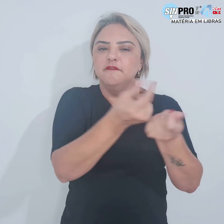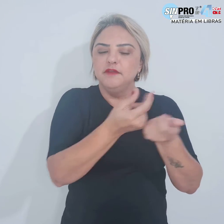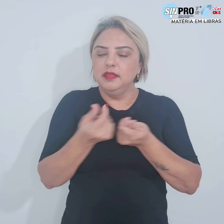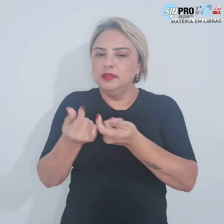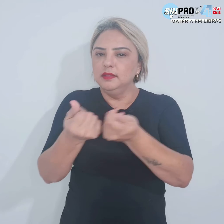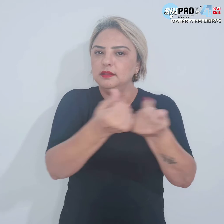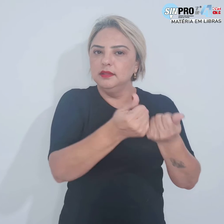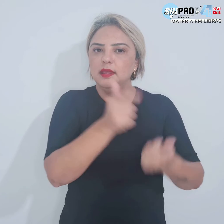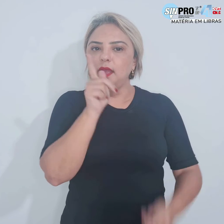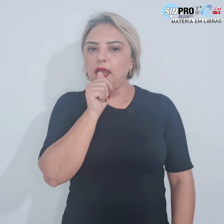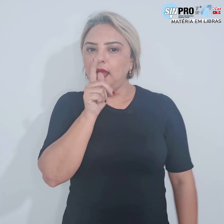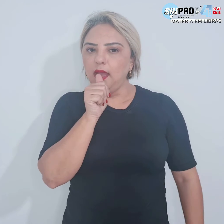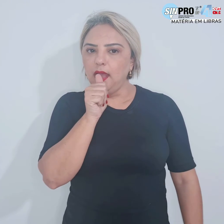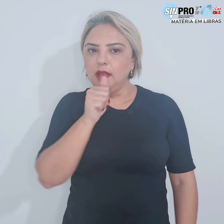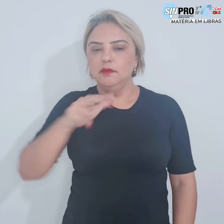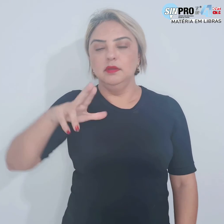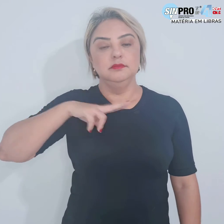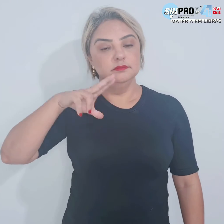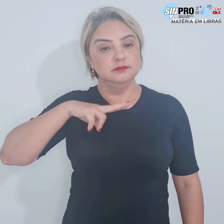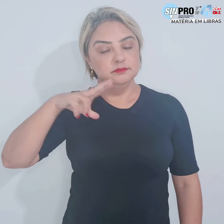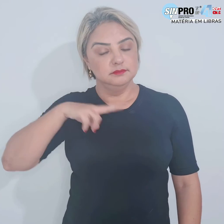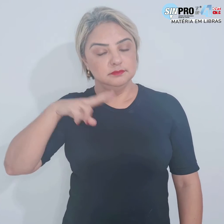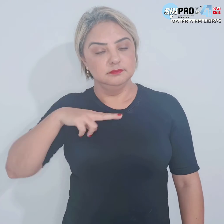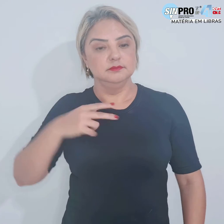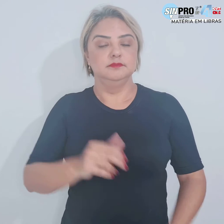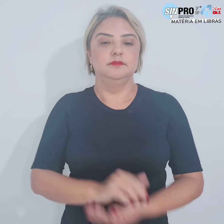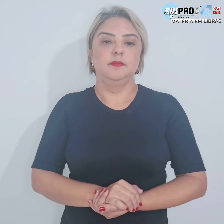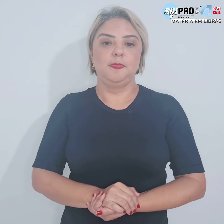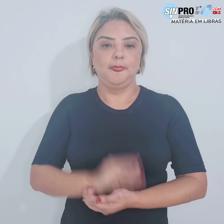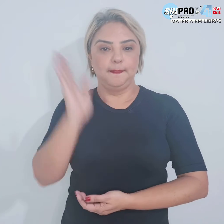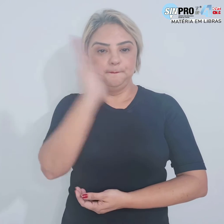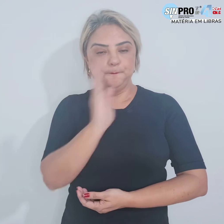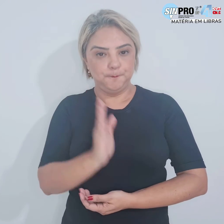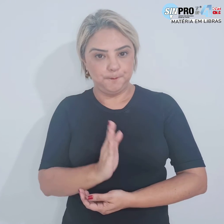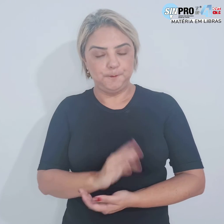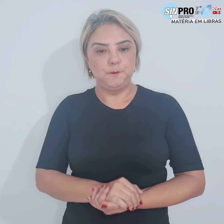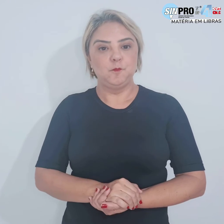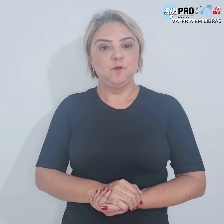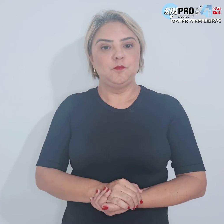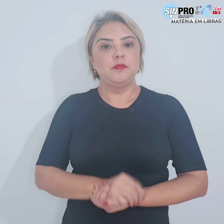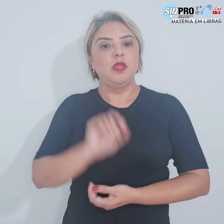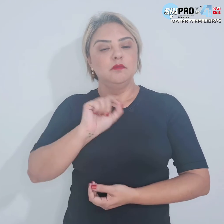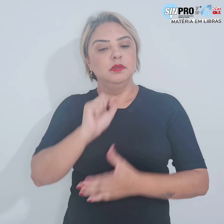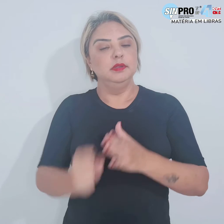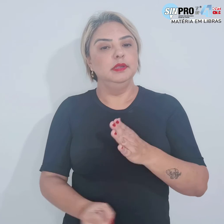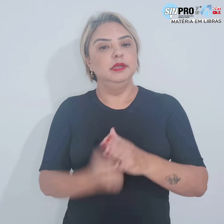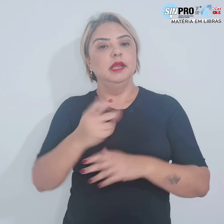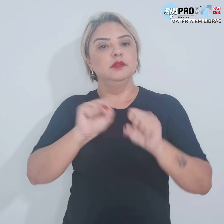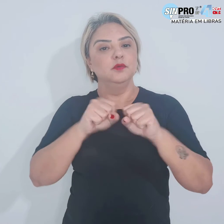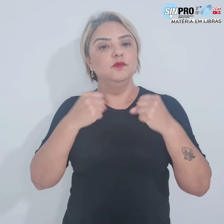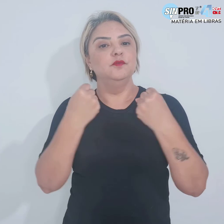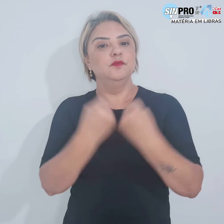a mercantilização e a privatização dos recursos hídricos brasileiros, foi criado